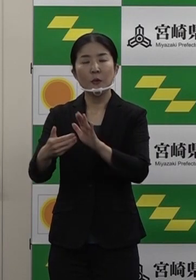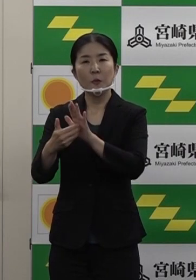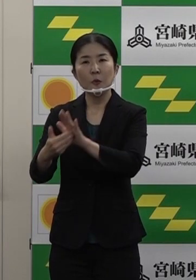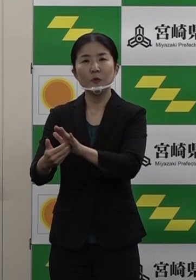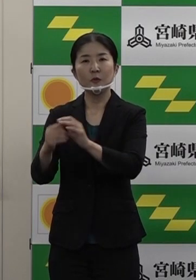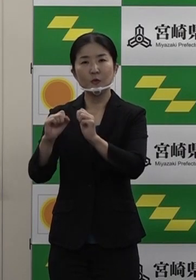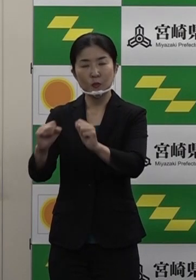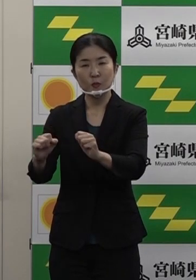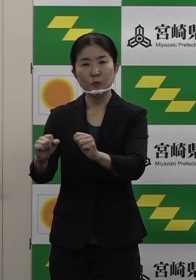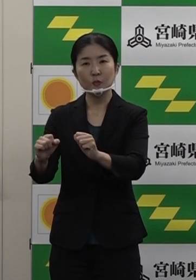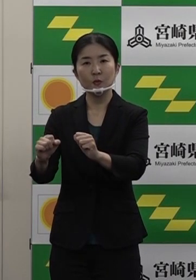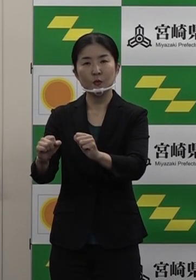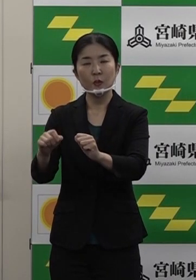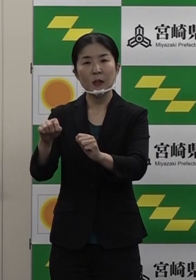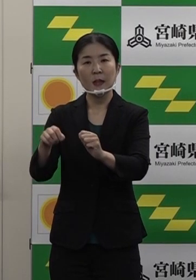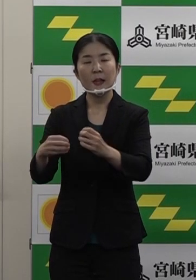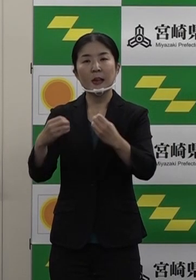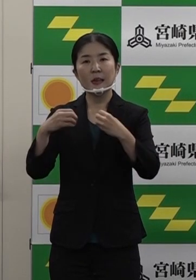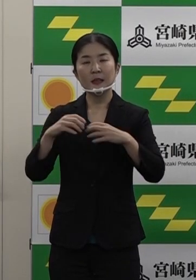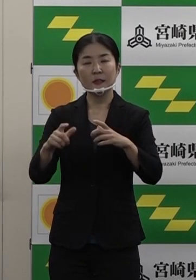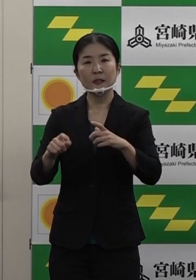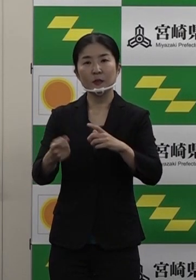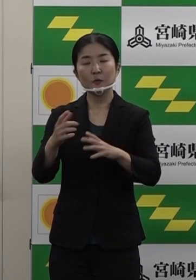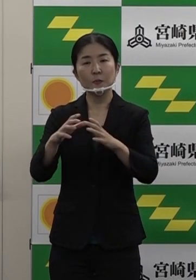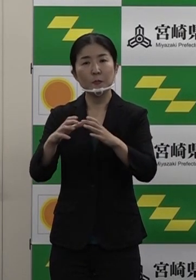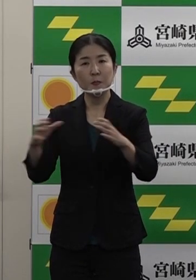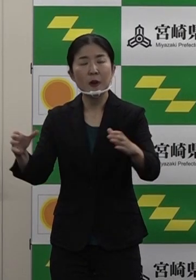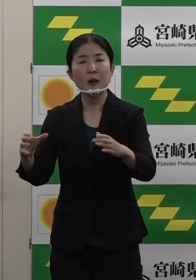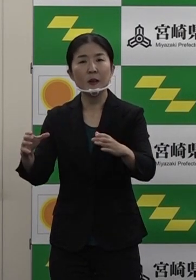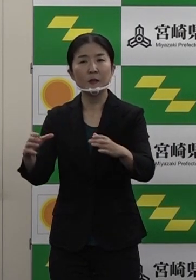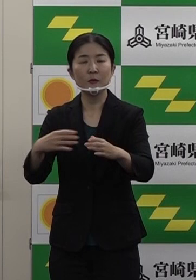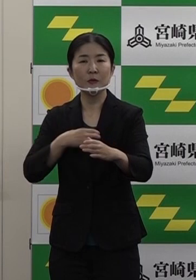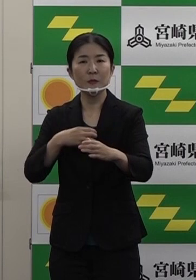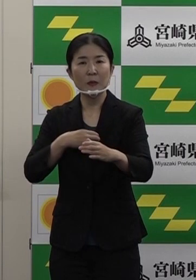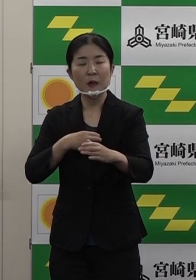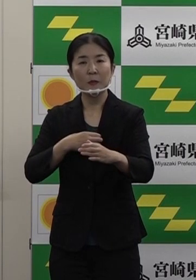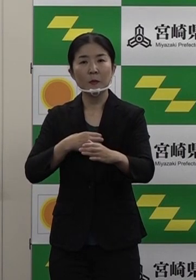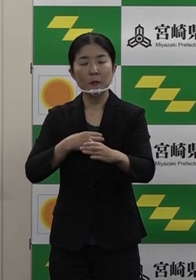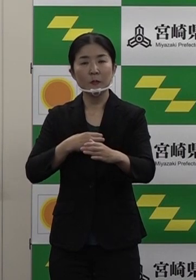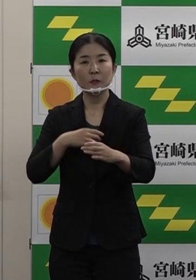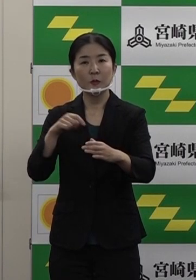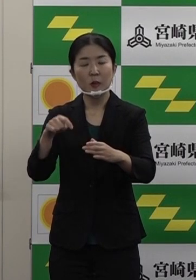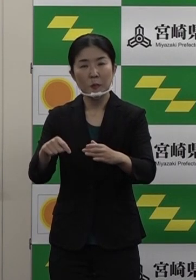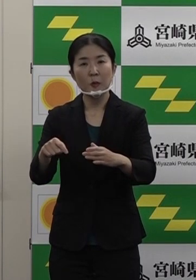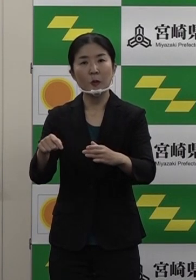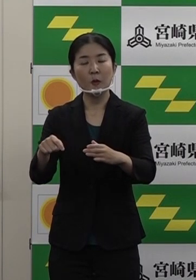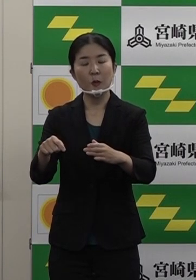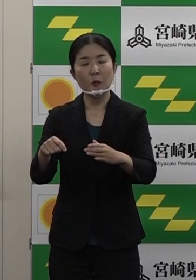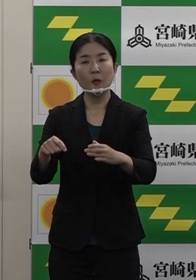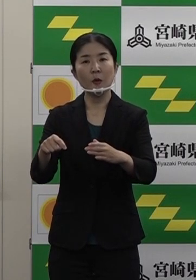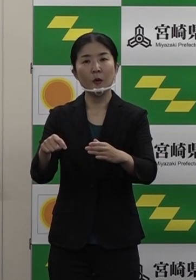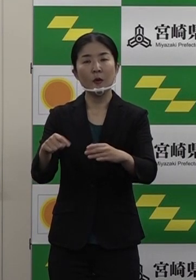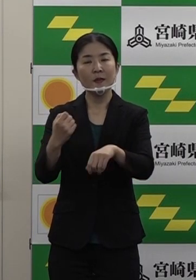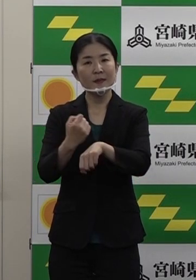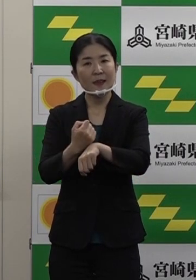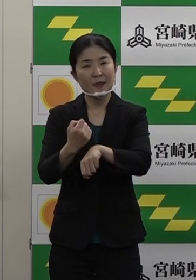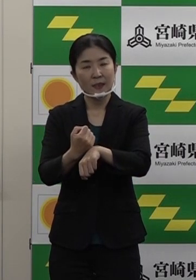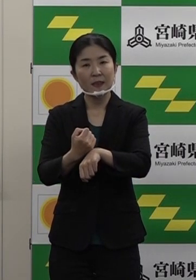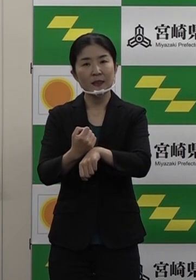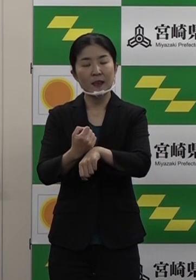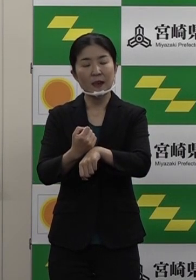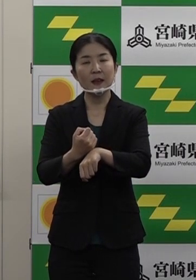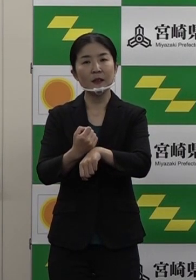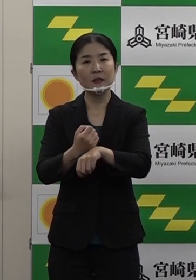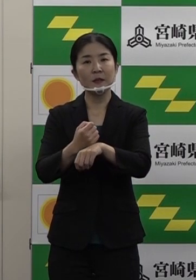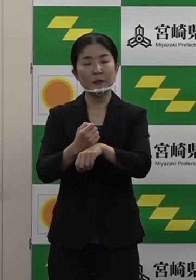ります。感染急拡大の面も非常に、これも厳しい強いプレッシャーの下でさまざまな対策を